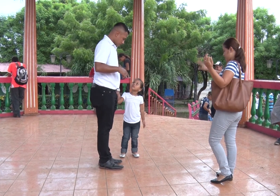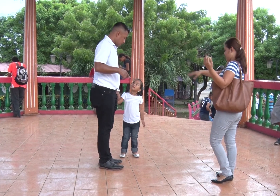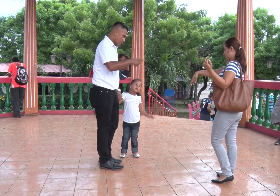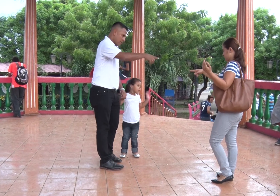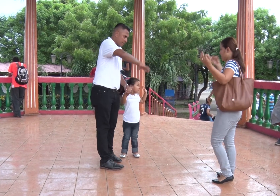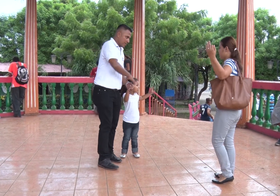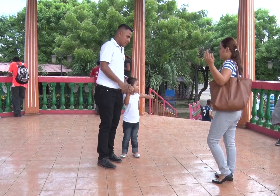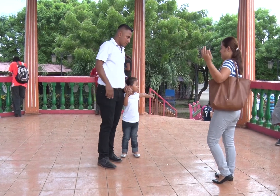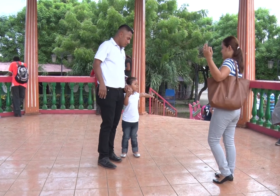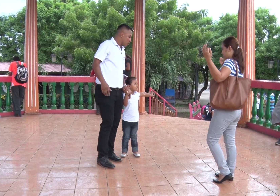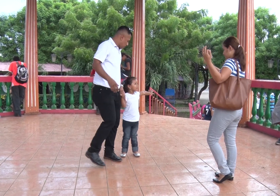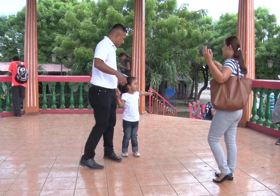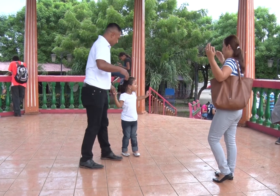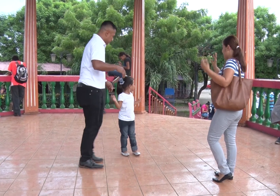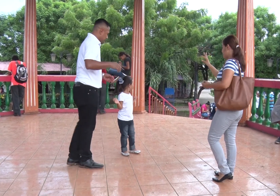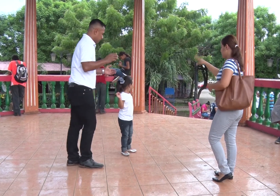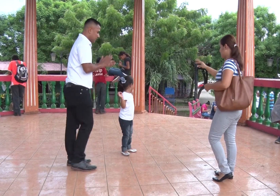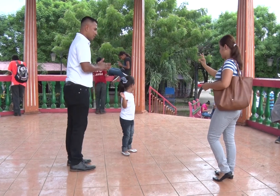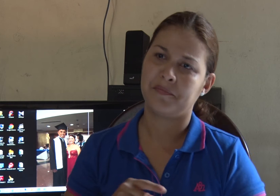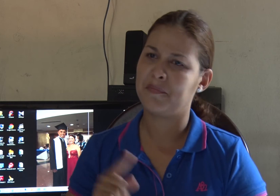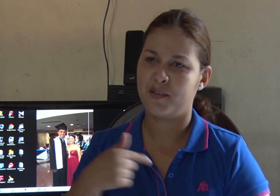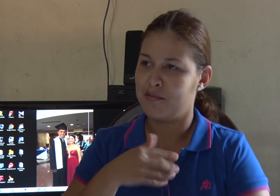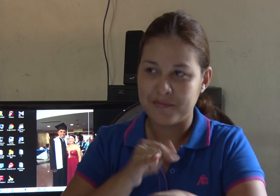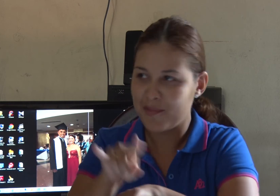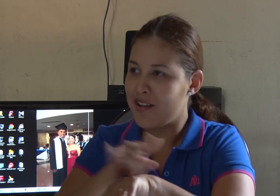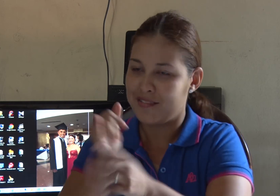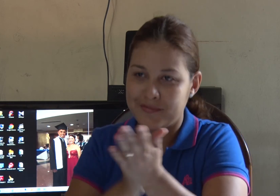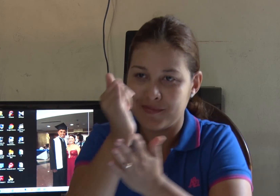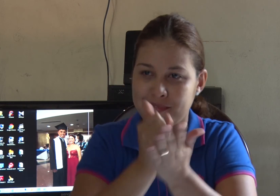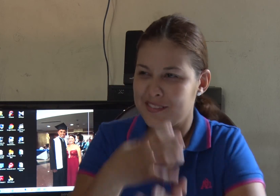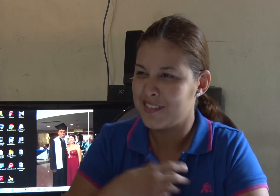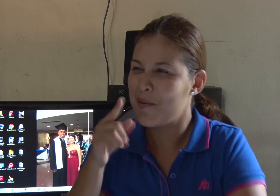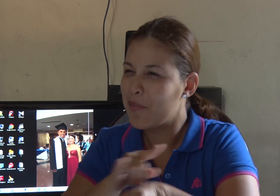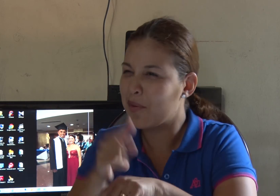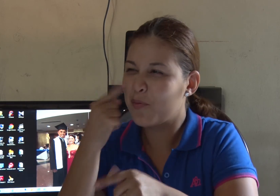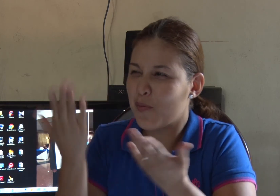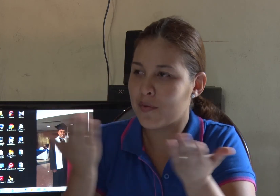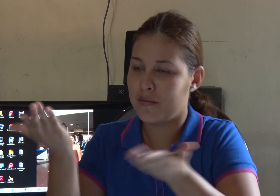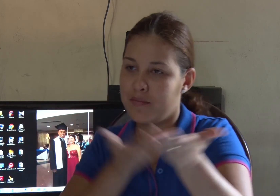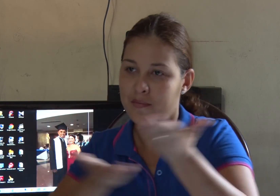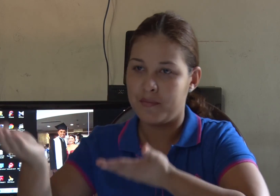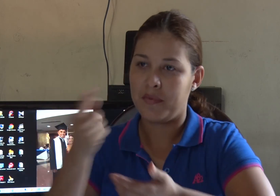niña a pasear un rato, a dar una vuelta. Y para mí, he luchado mucho,